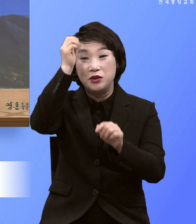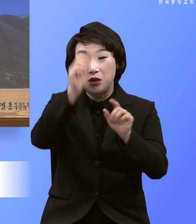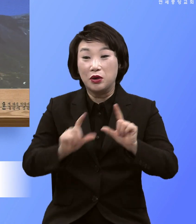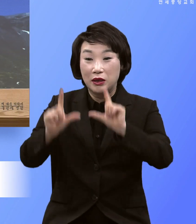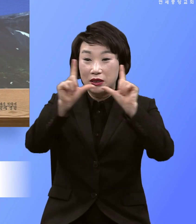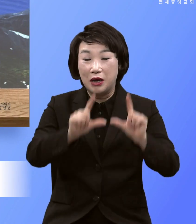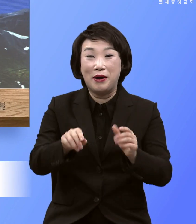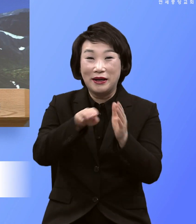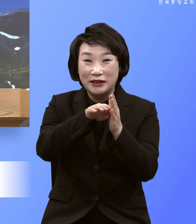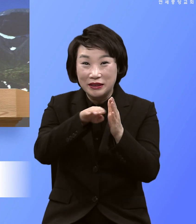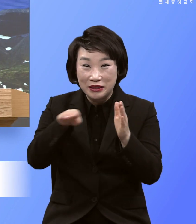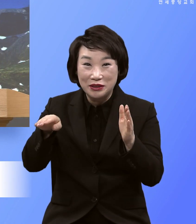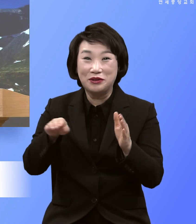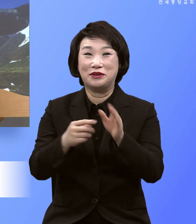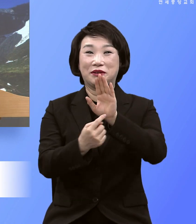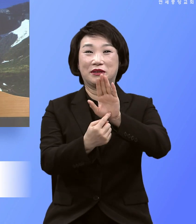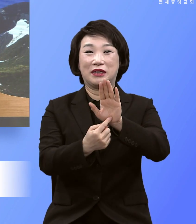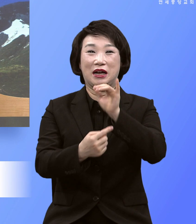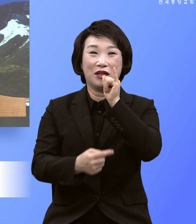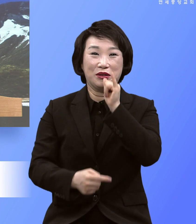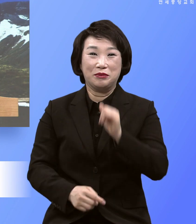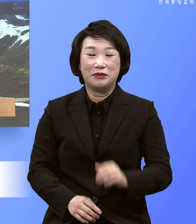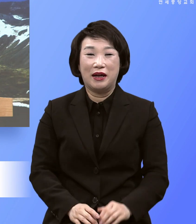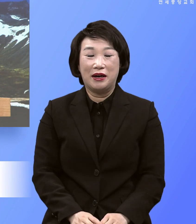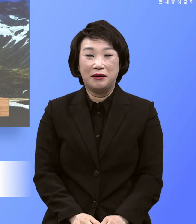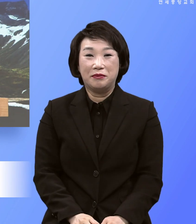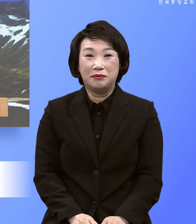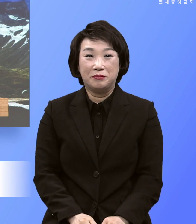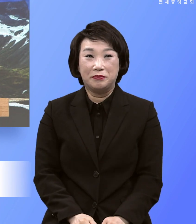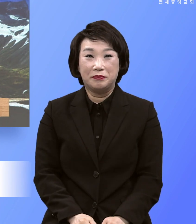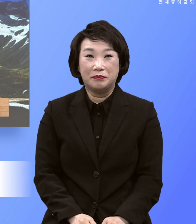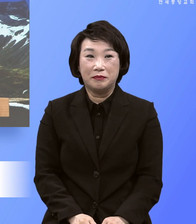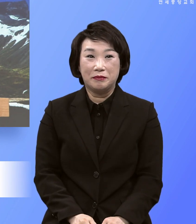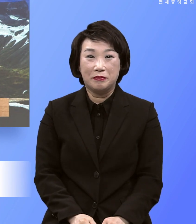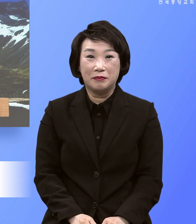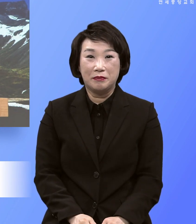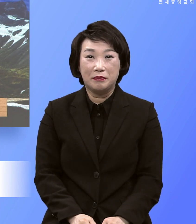생활의 척도가 말해주고 있는 것입니다.